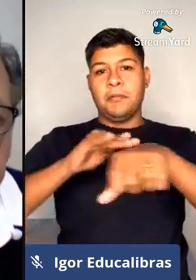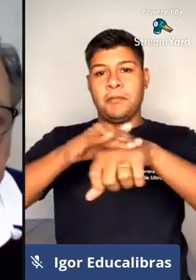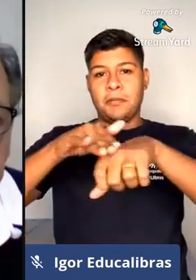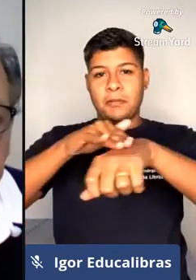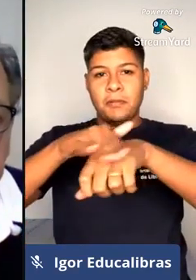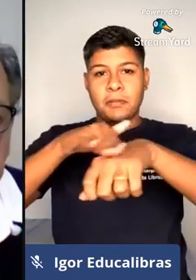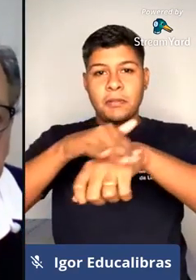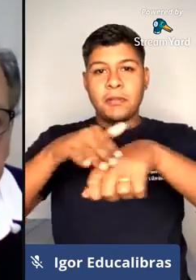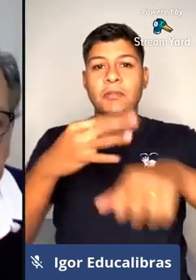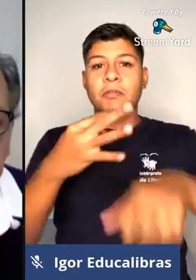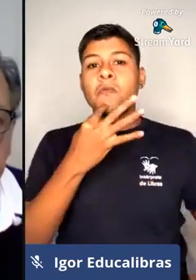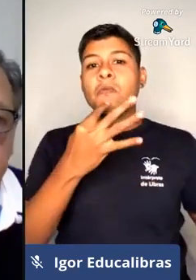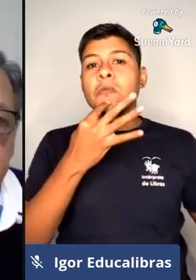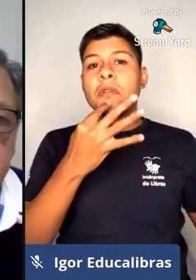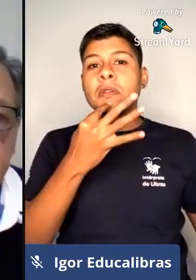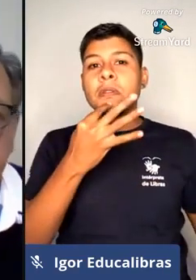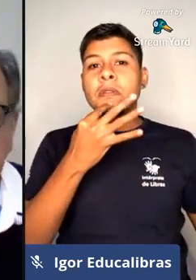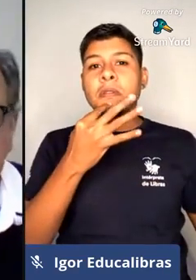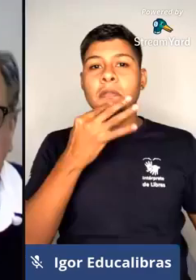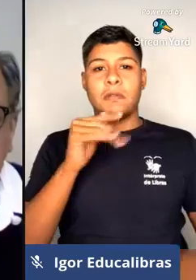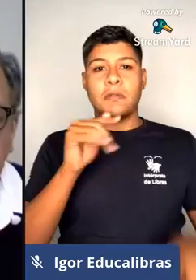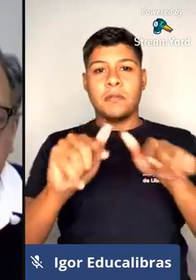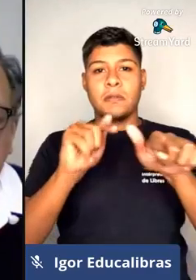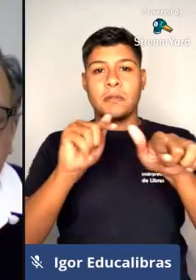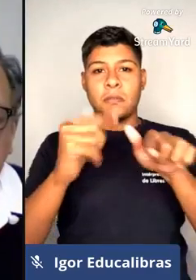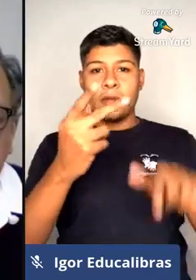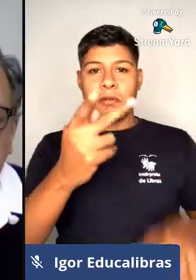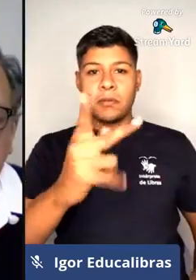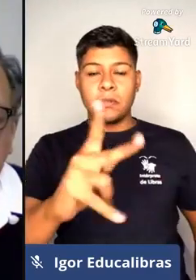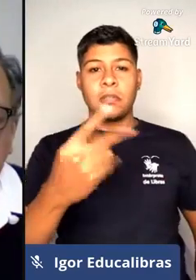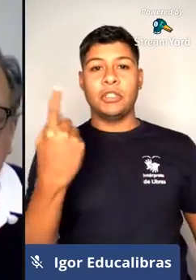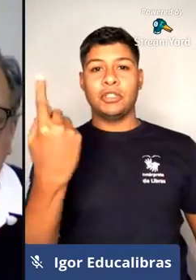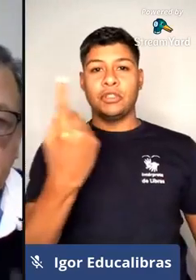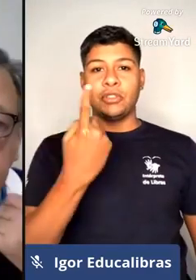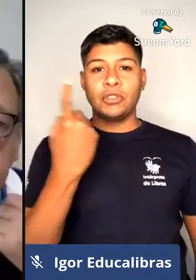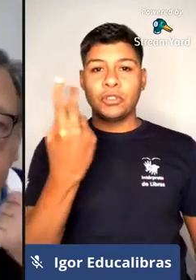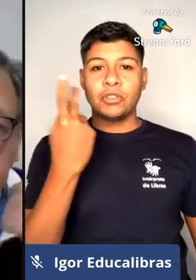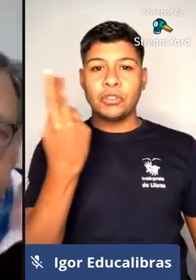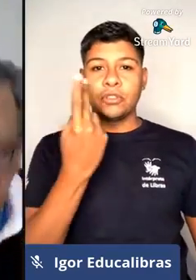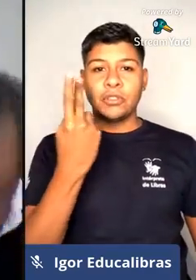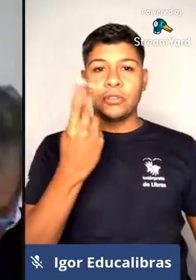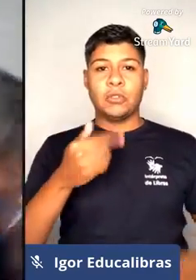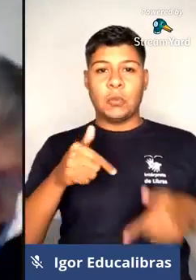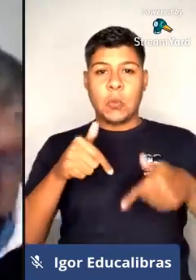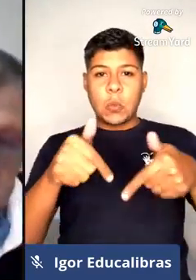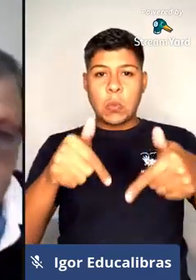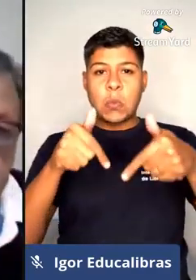para conhecer um pouco mais do seu trabalho aí histórico, né? Você é um militante